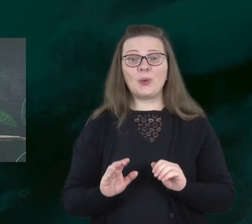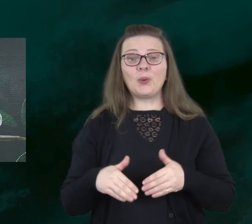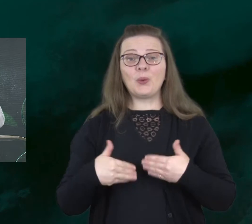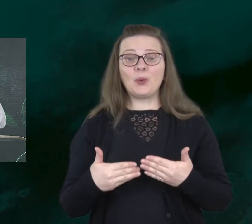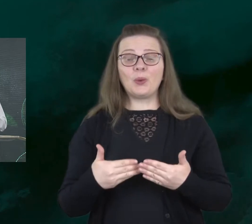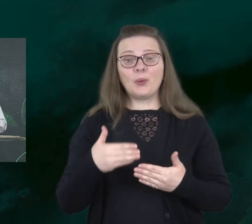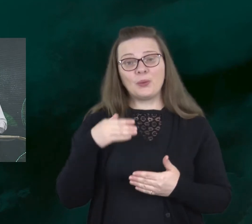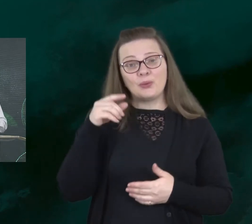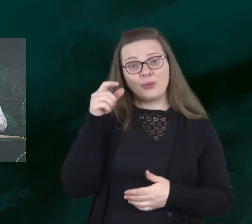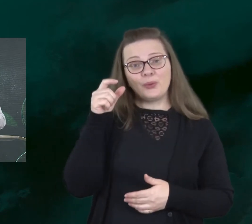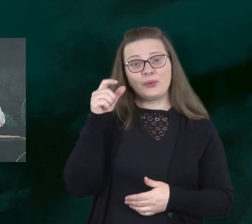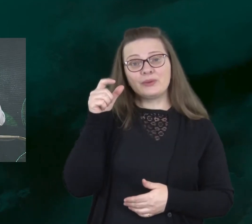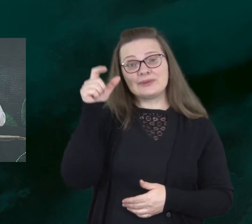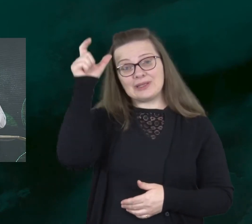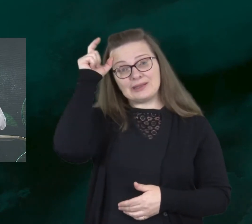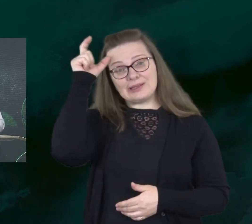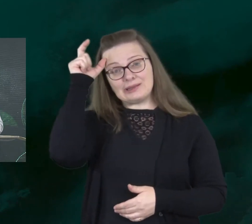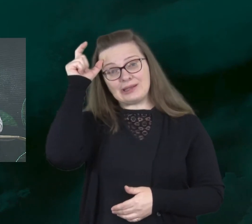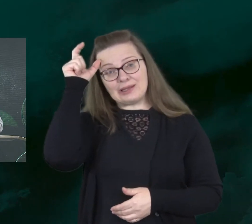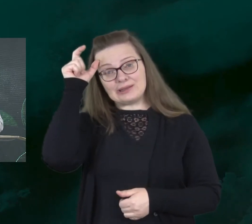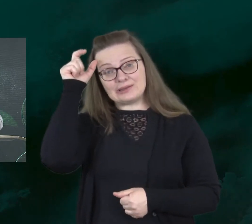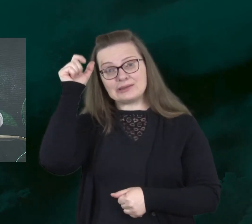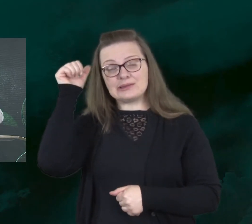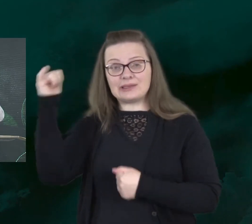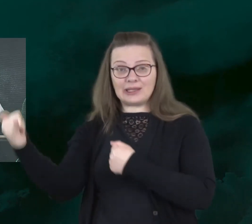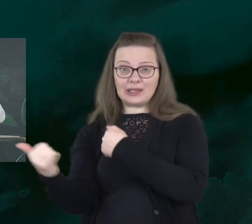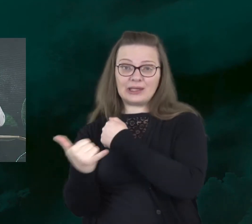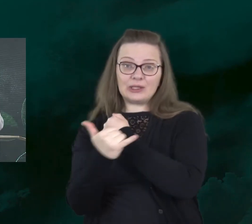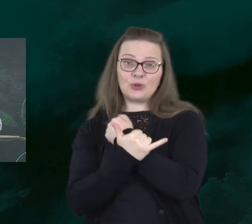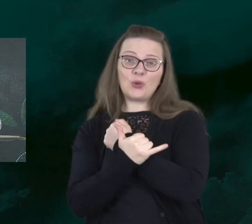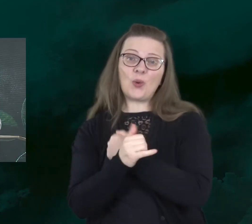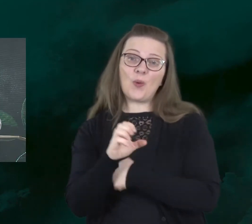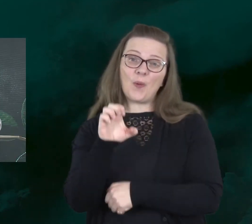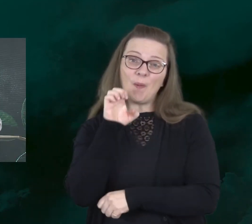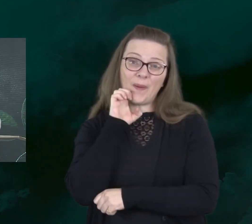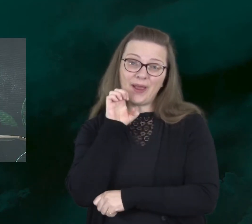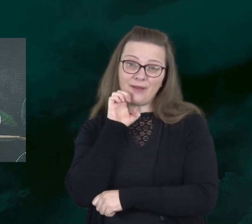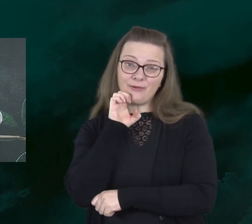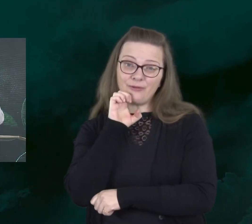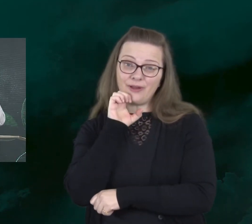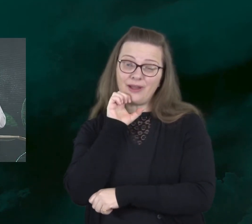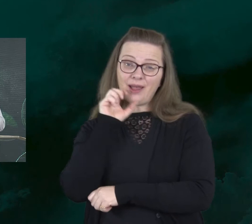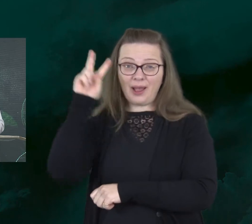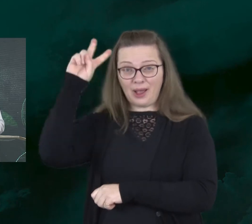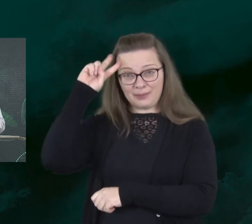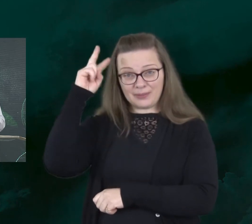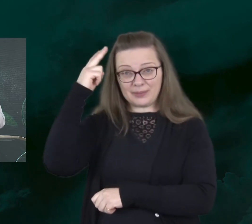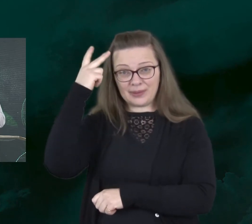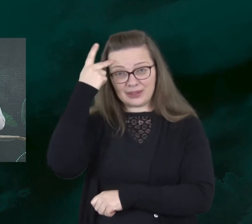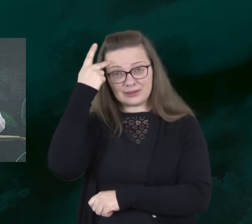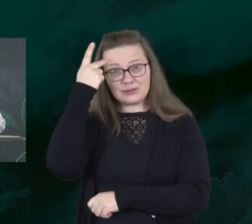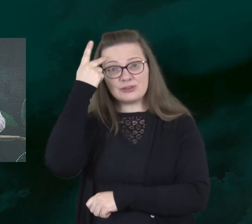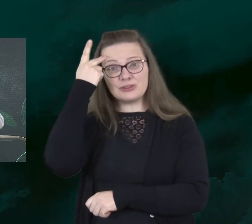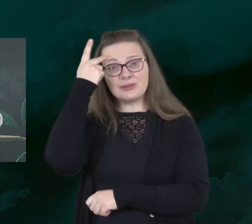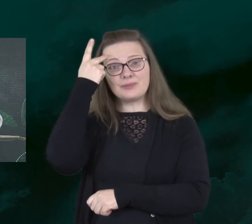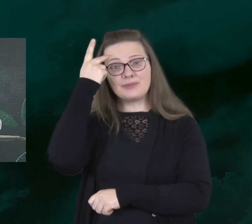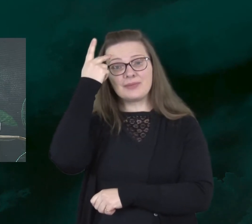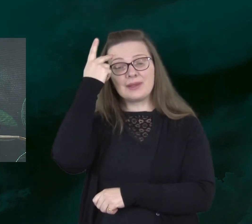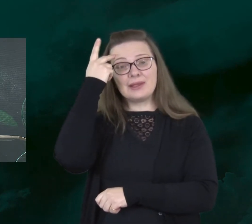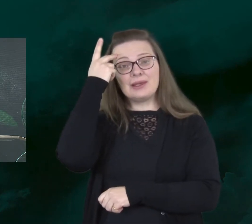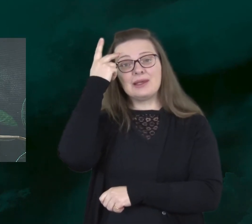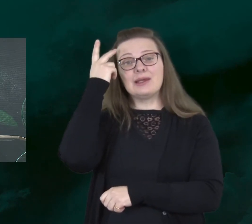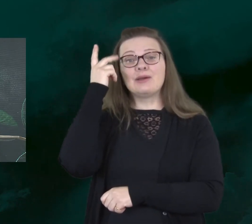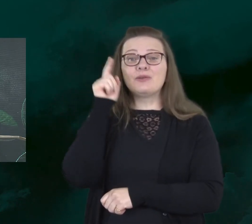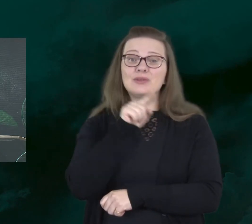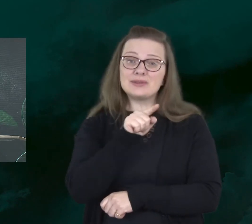seja corrompida a vossa mente e se aparte da simplicidade e pureza